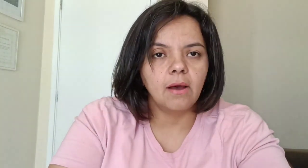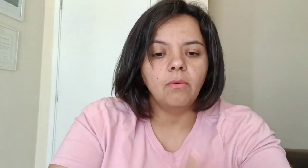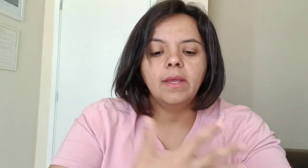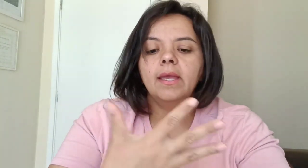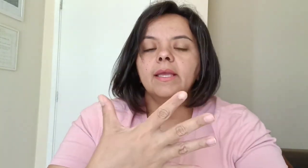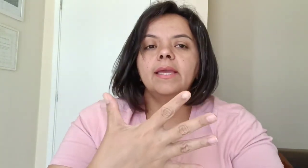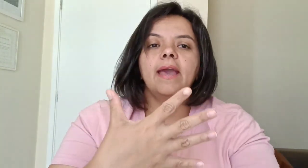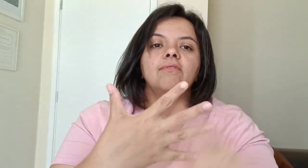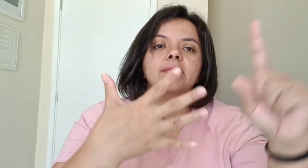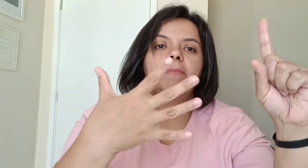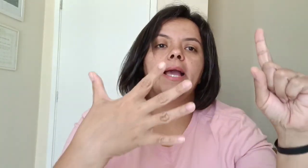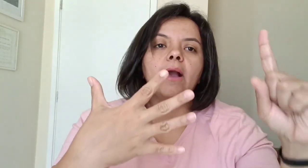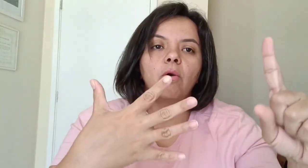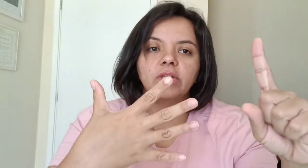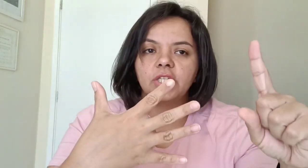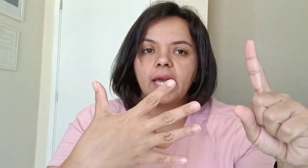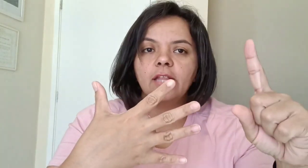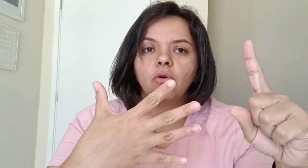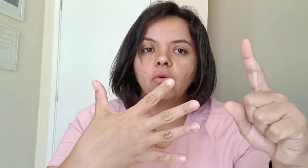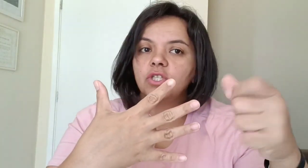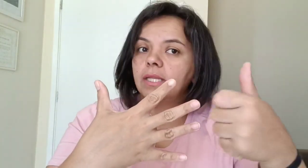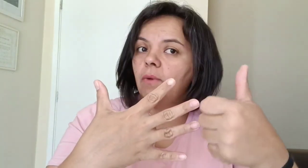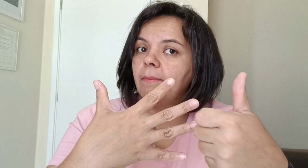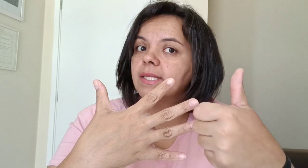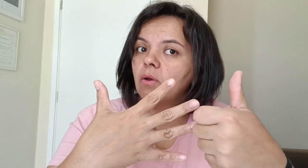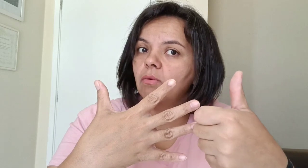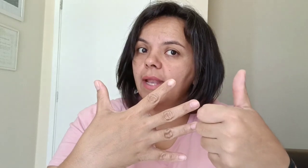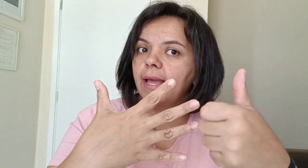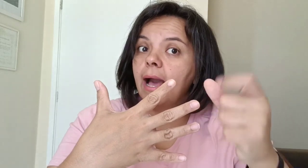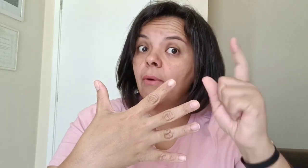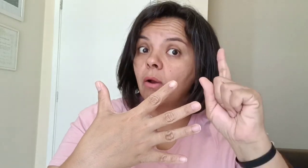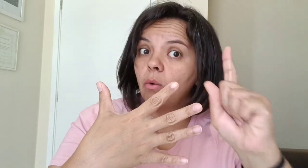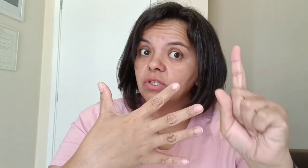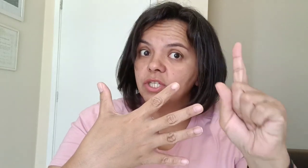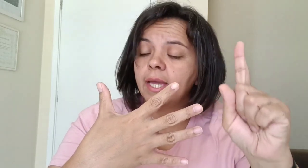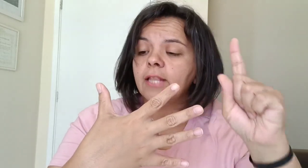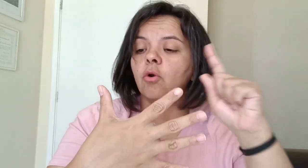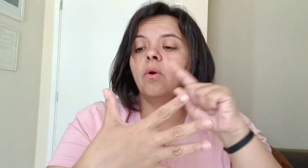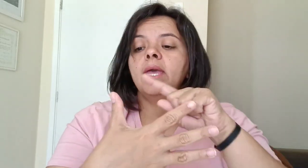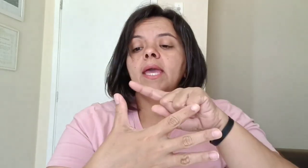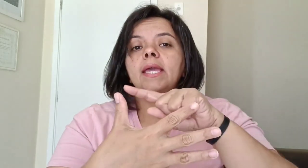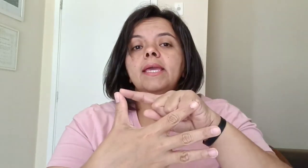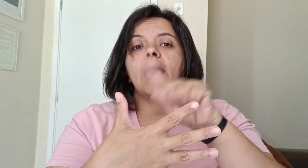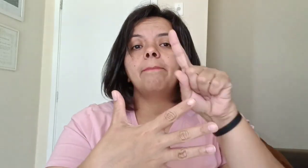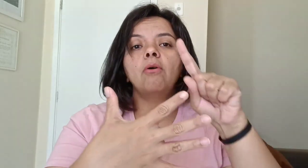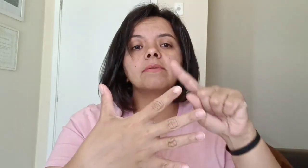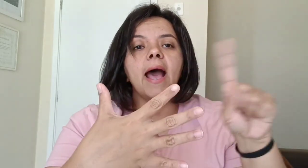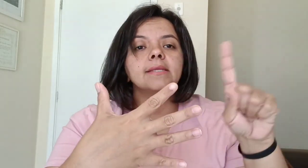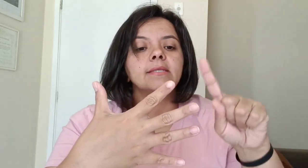variação, que é você pegar com o indicador, já não é mais com o legal, é com o indicador, e apontar assim,